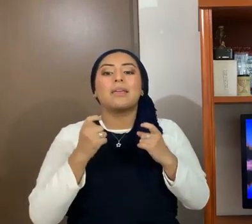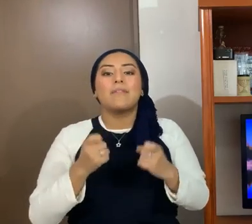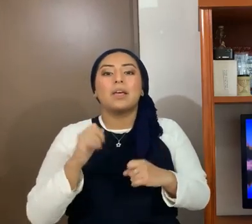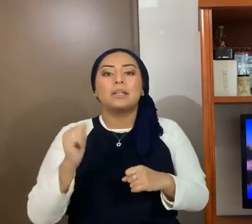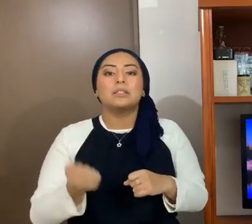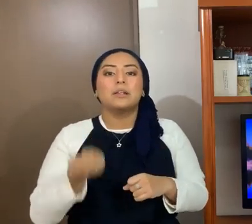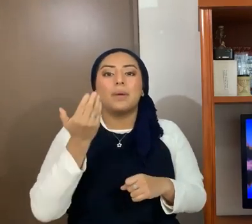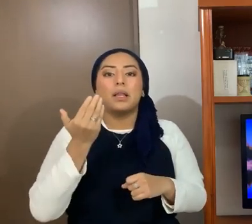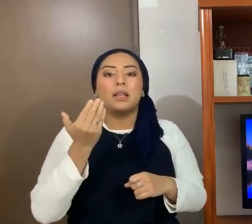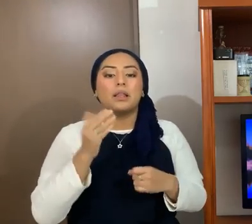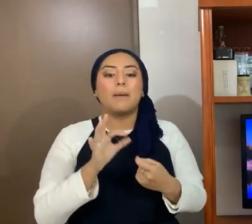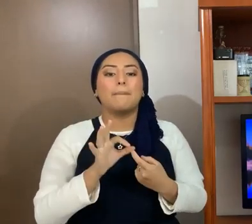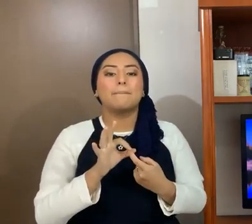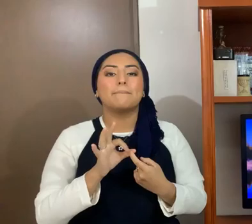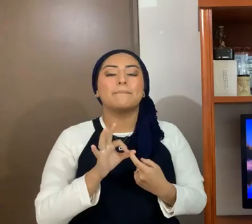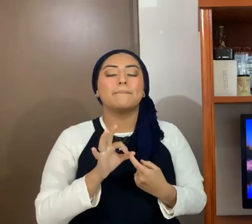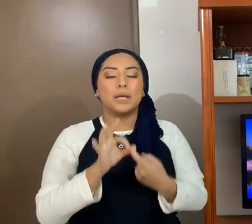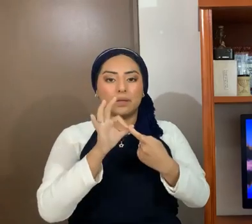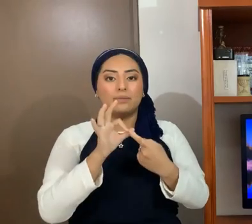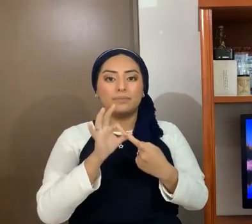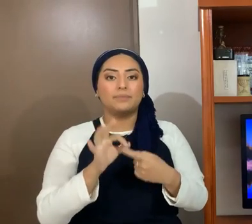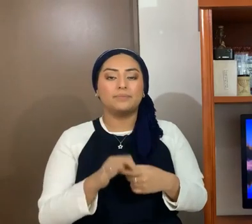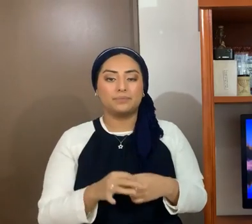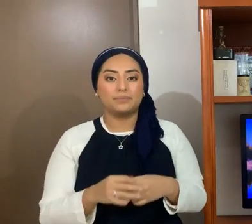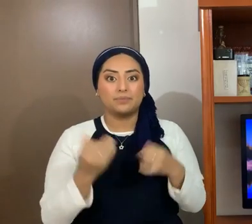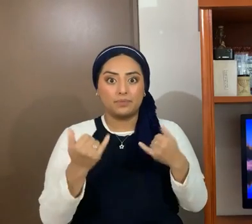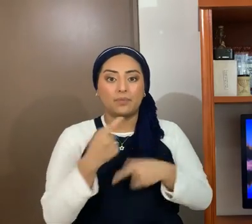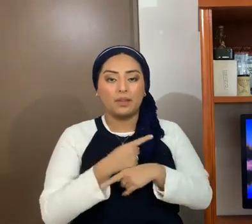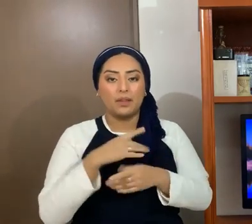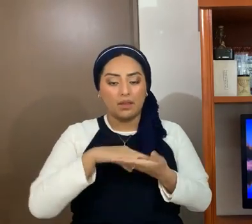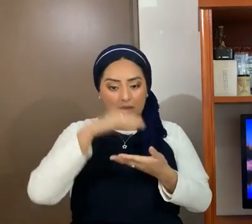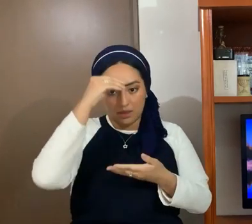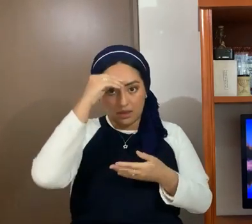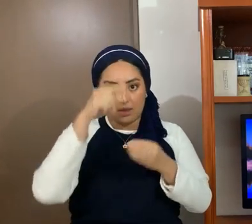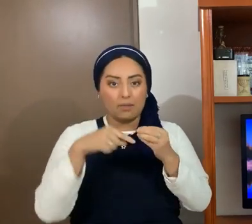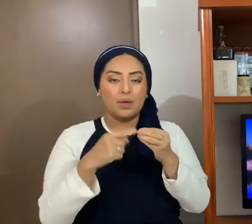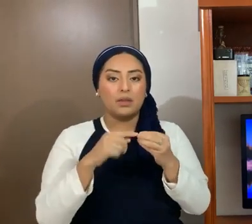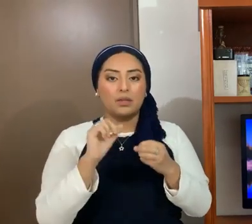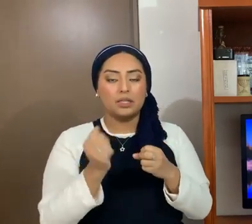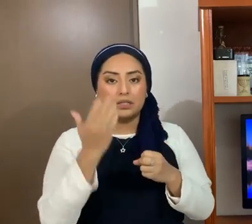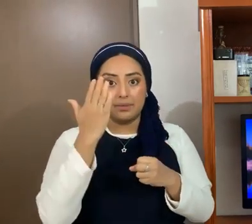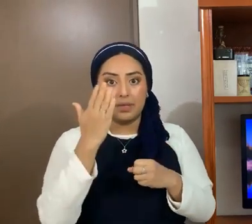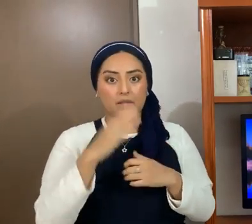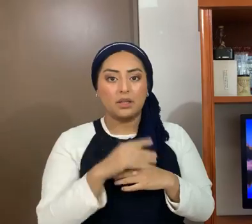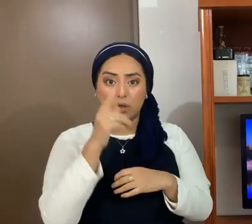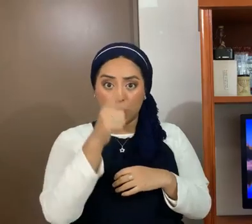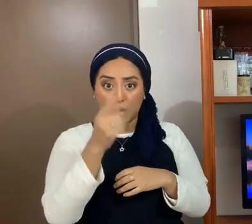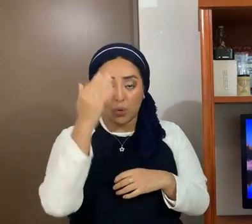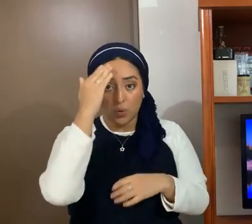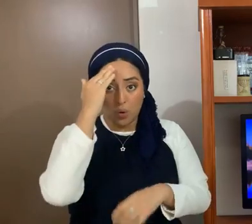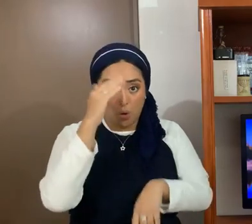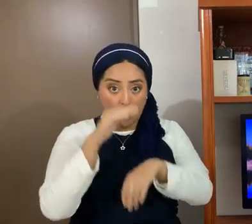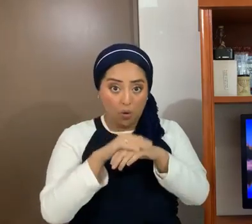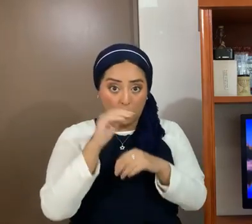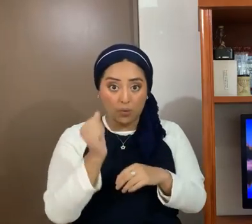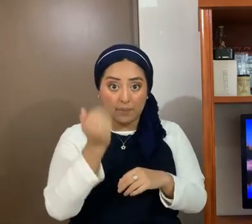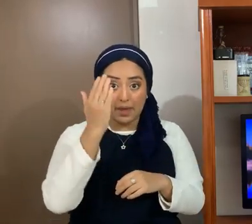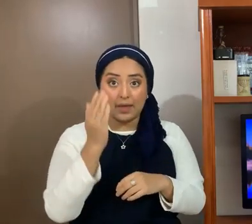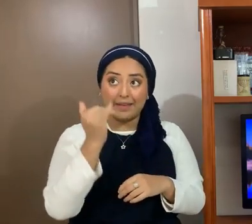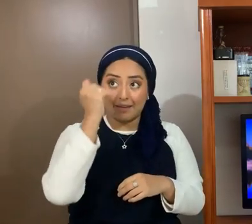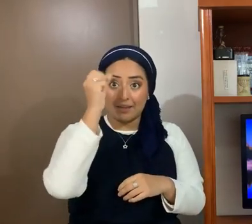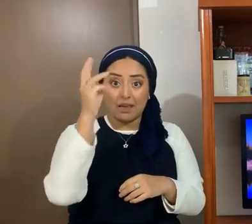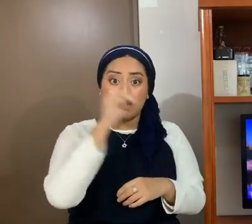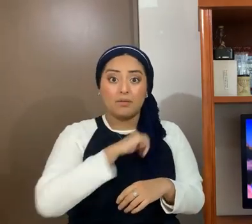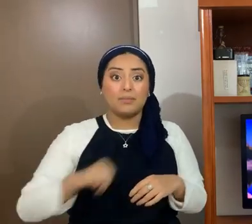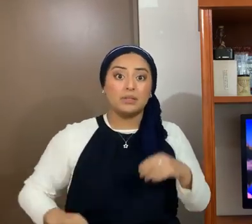Shabbat el lugar que le corresponde. Y hoy vamos a ver algo acerca del Shabbat. ¿Sabías que en Shabbat Yahshua